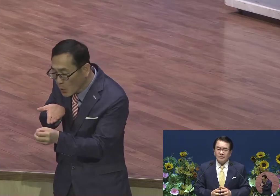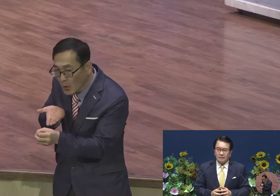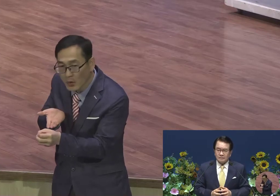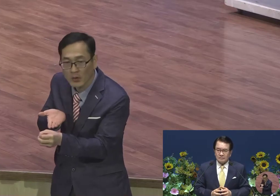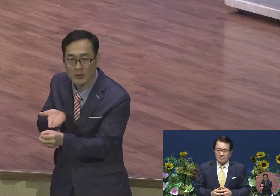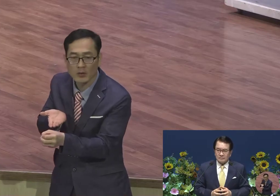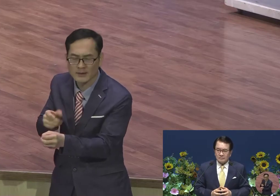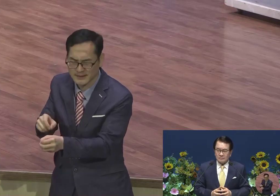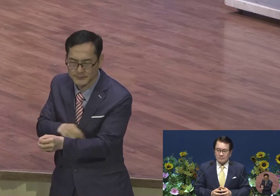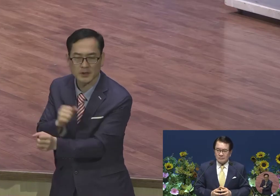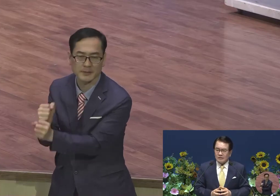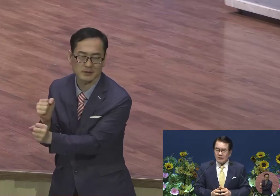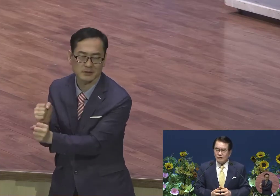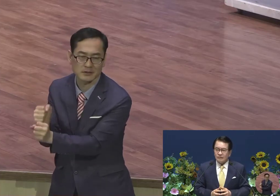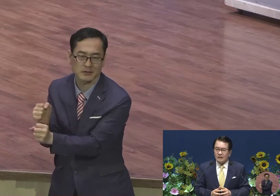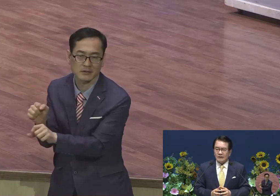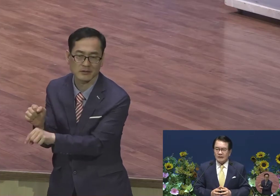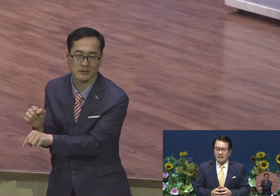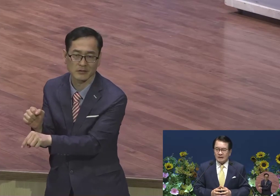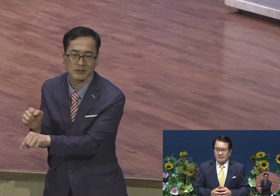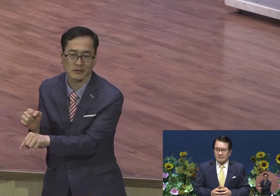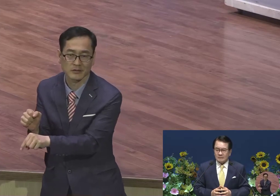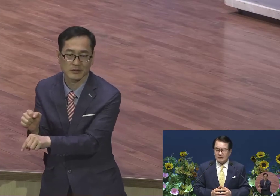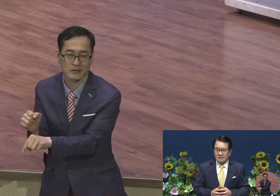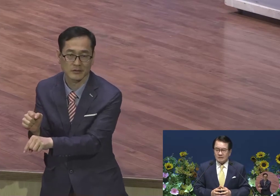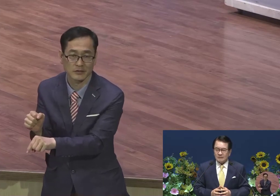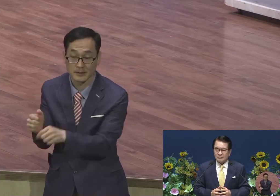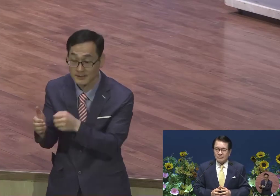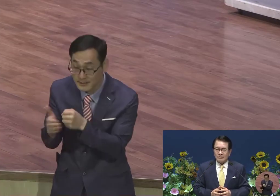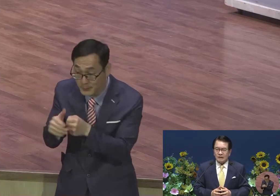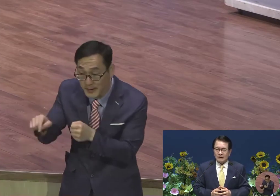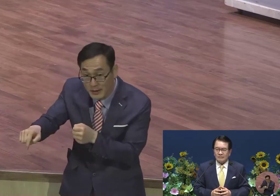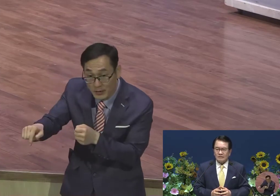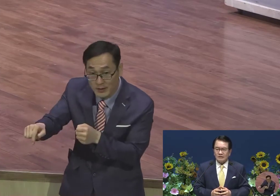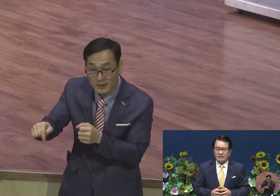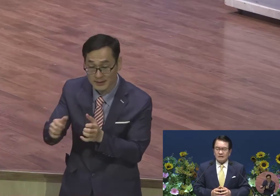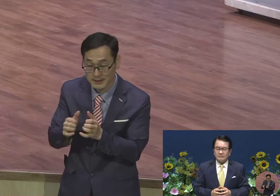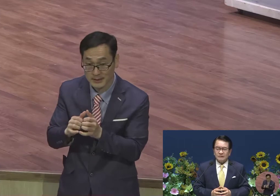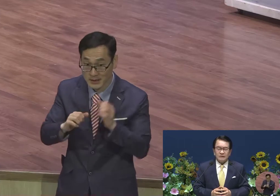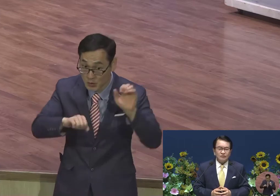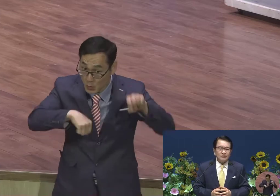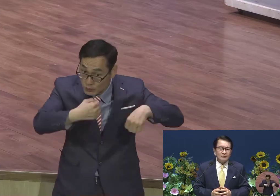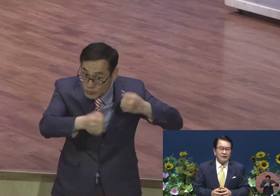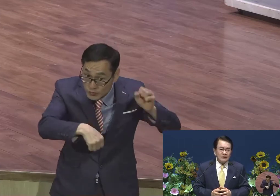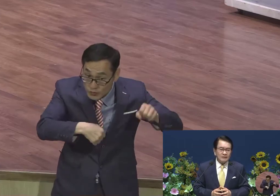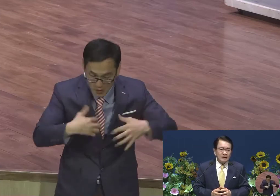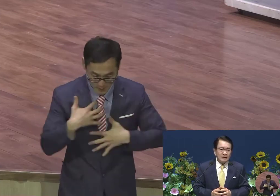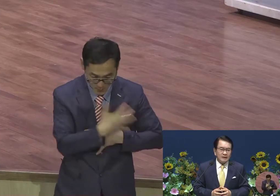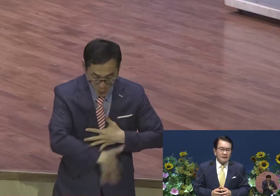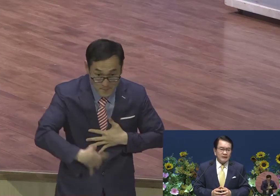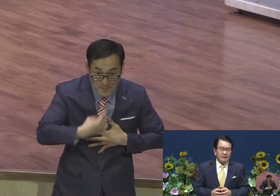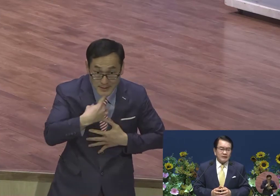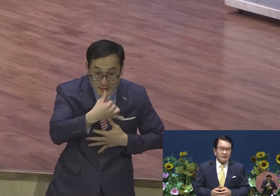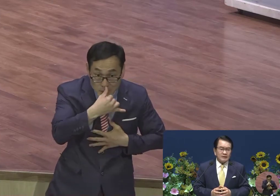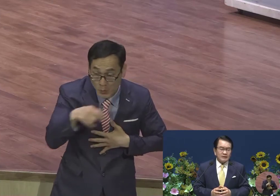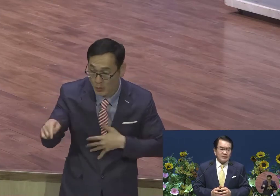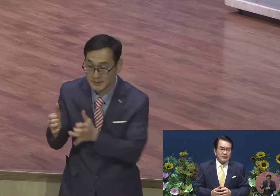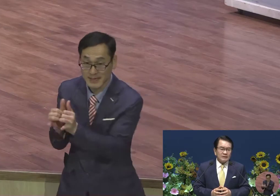영이 안 보여요. 인간은 육체만 있는 게 아니에요. 짐승과 달라요. 짐승은 육체만 있는데